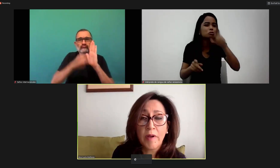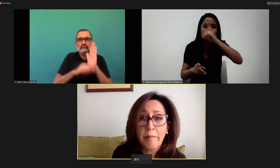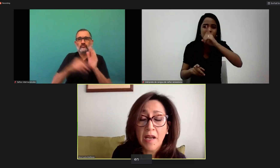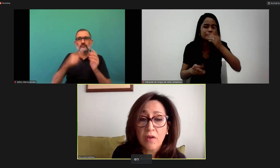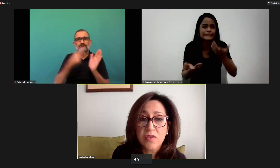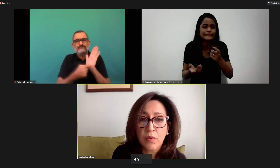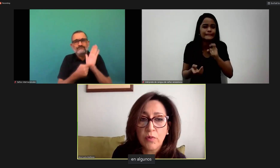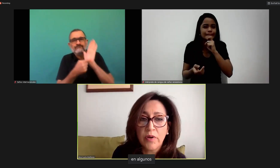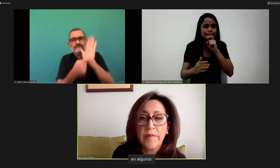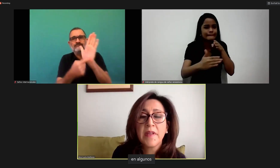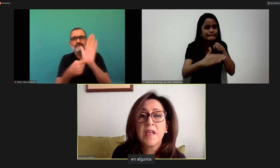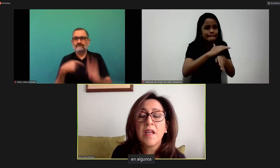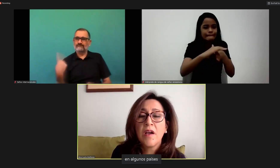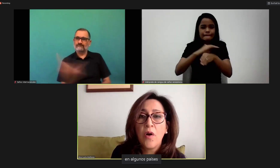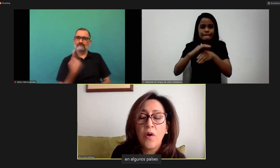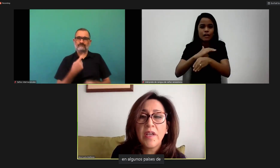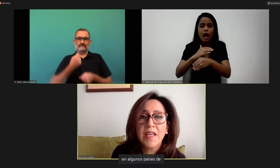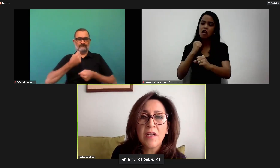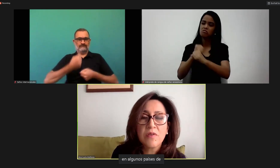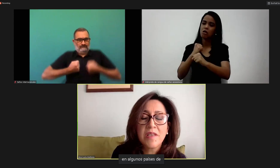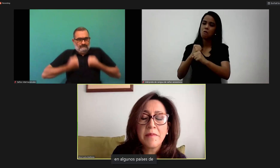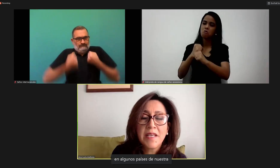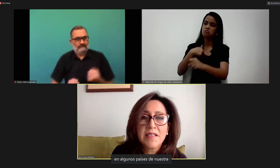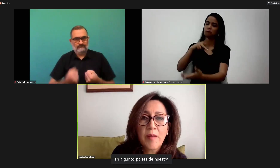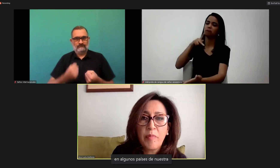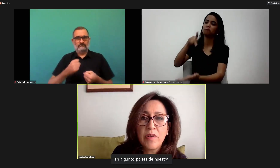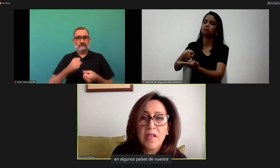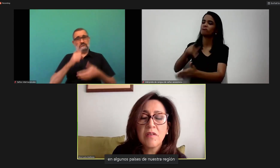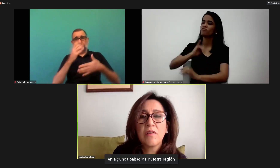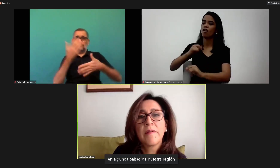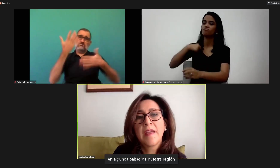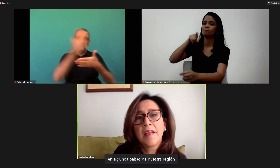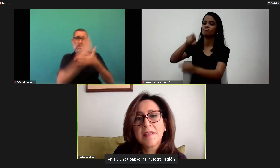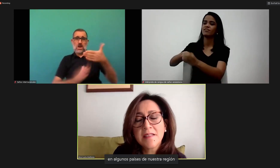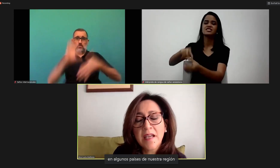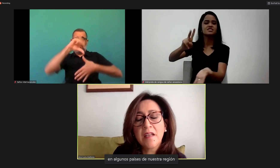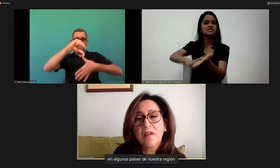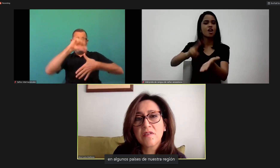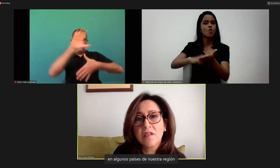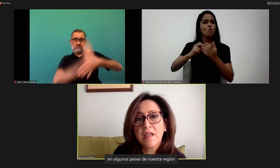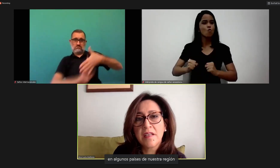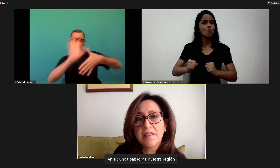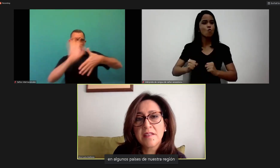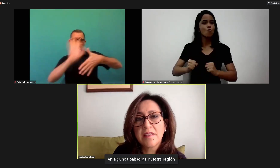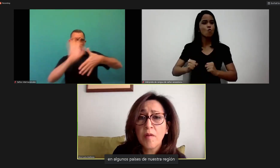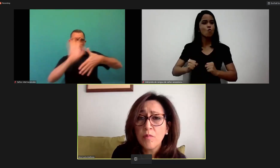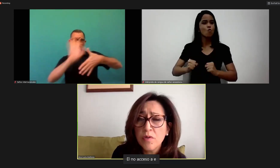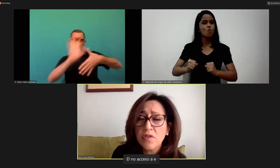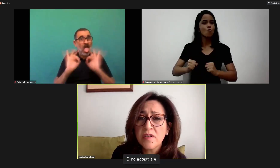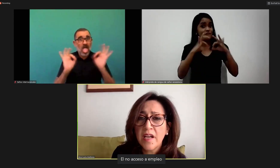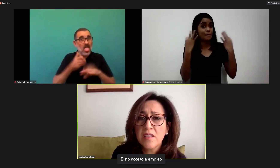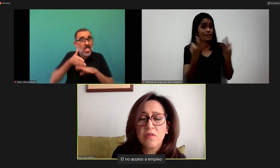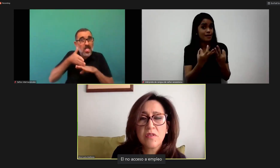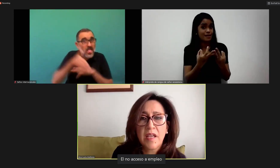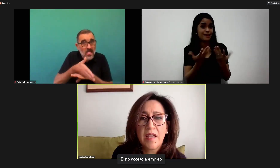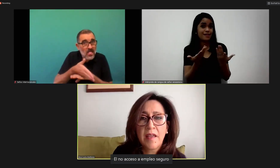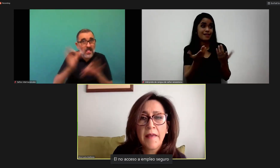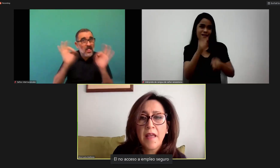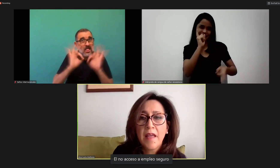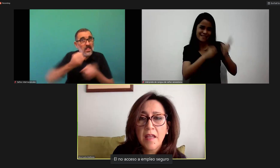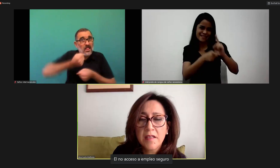acceder a un empleo seguro, hoy inclusive está poniendo en serios, porque en muchos